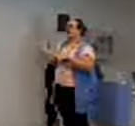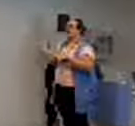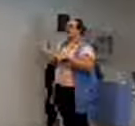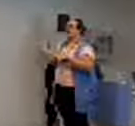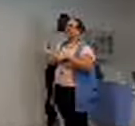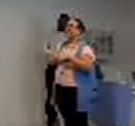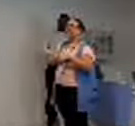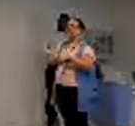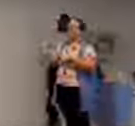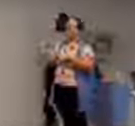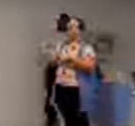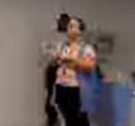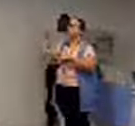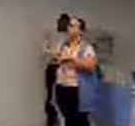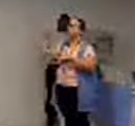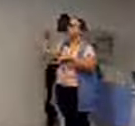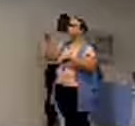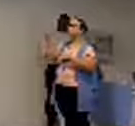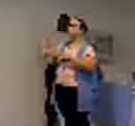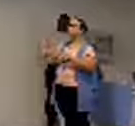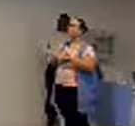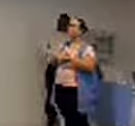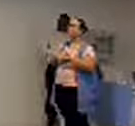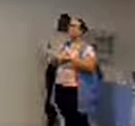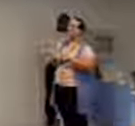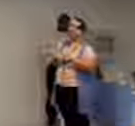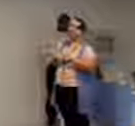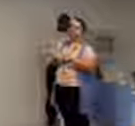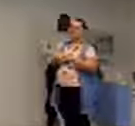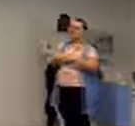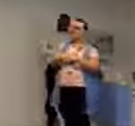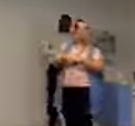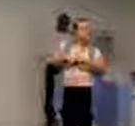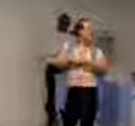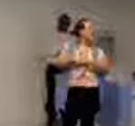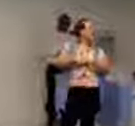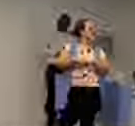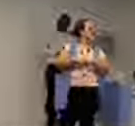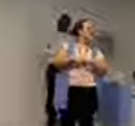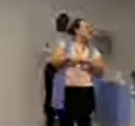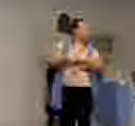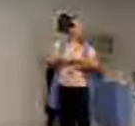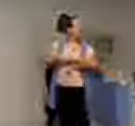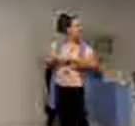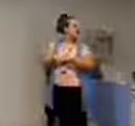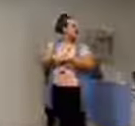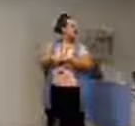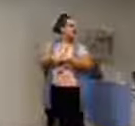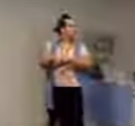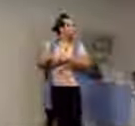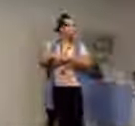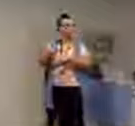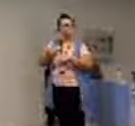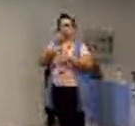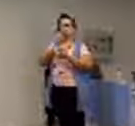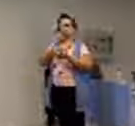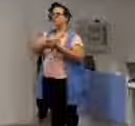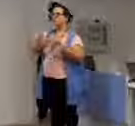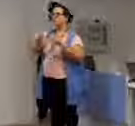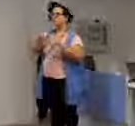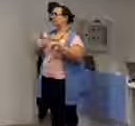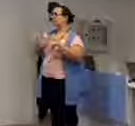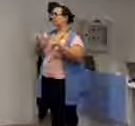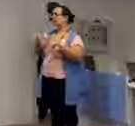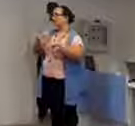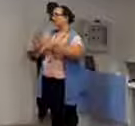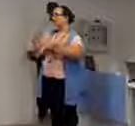mostrar uma célula de automação. Então imagina que eu tenho várias funções de estampo para usinar, né?